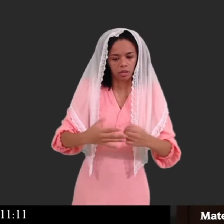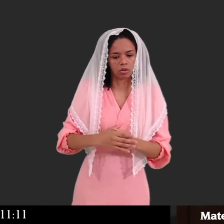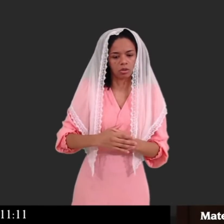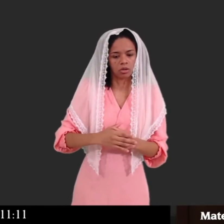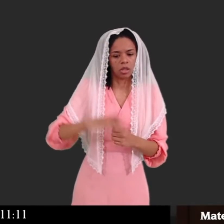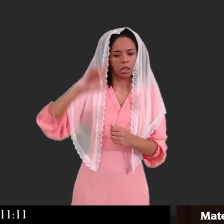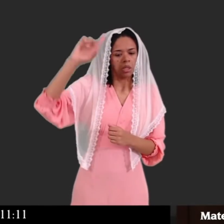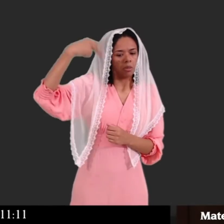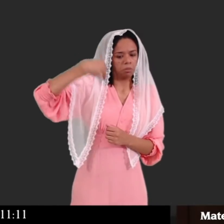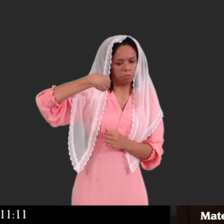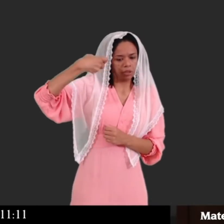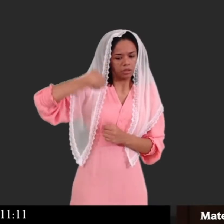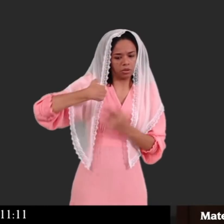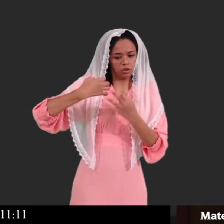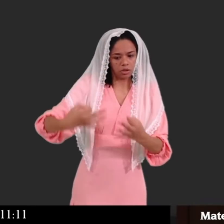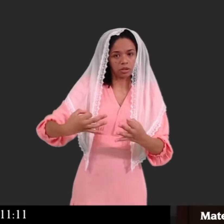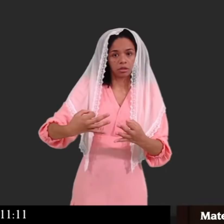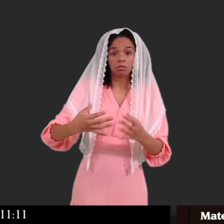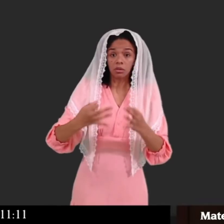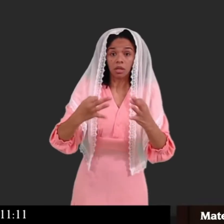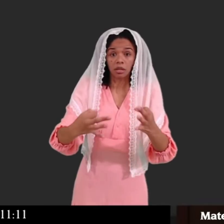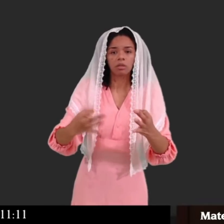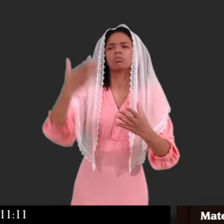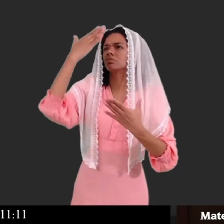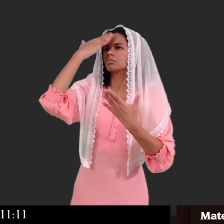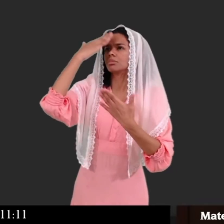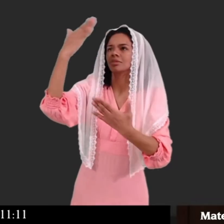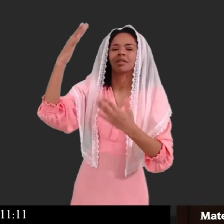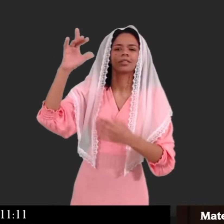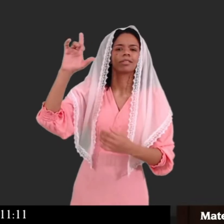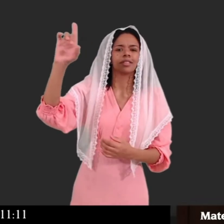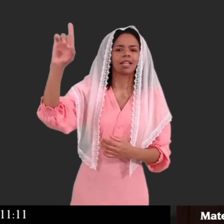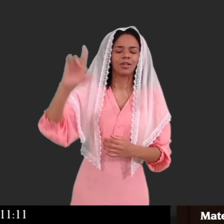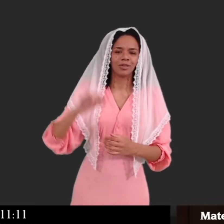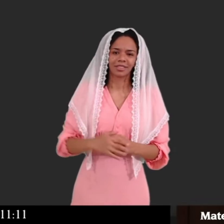justiça? Se tiver, dá graças a Deus. Por quê?